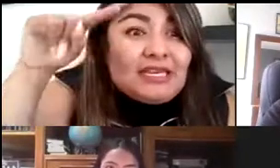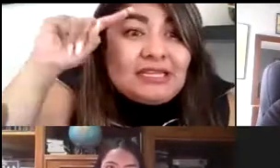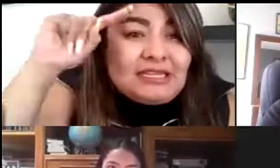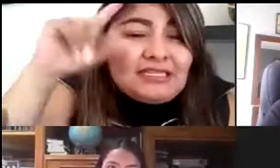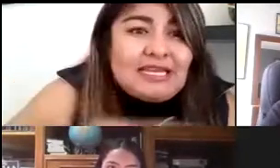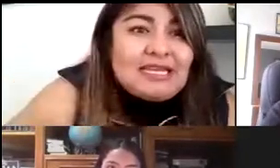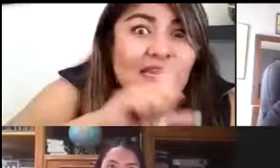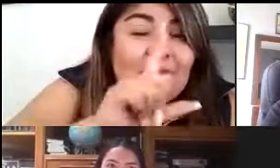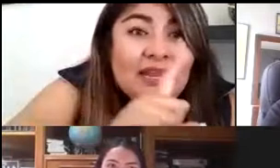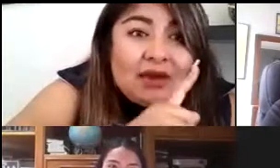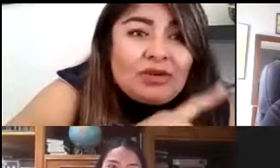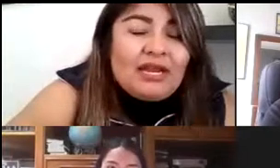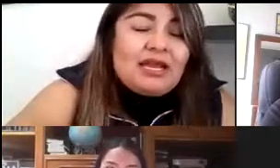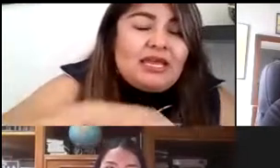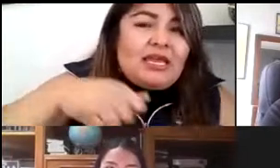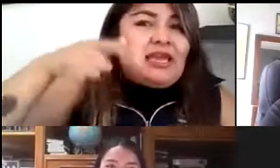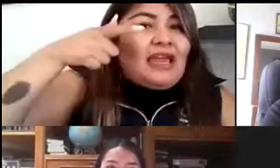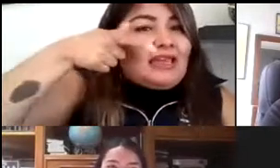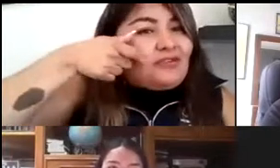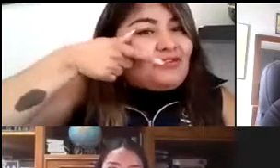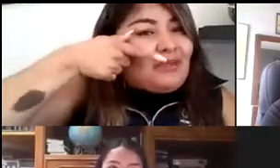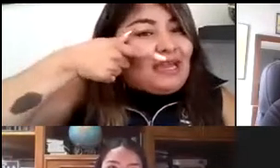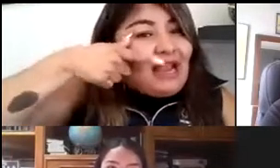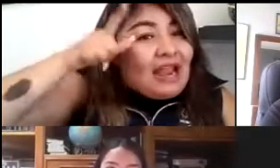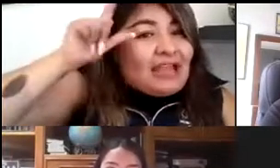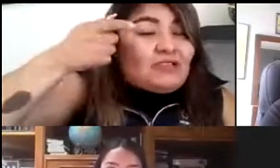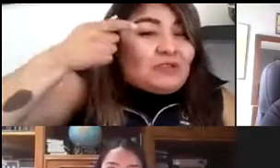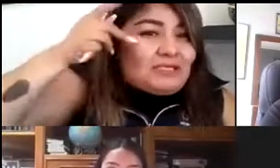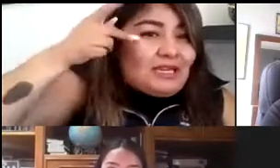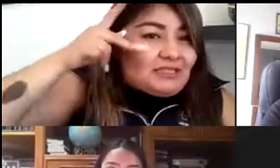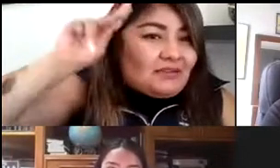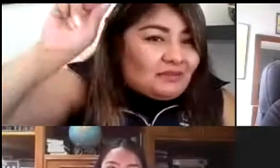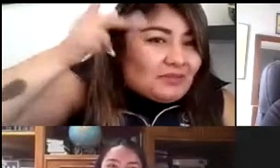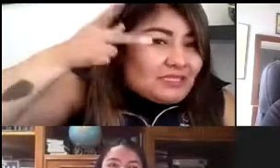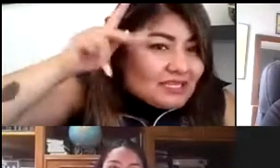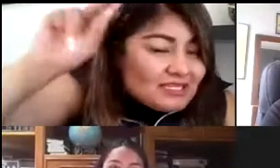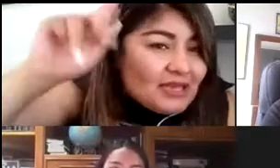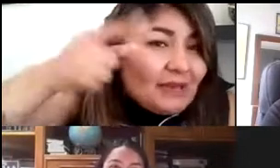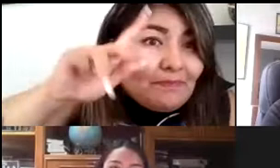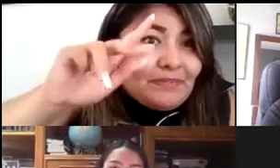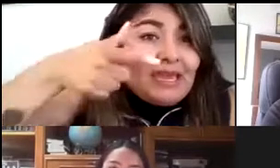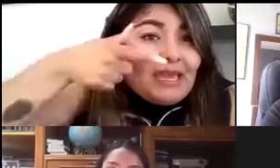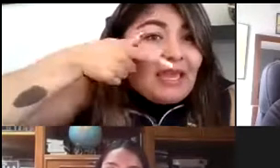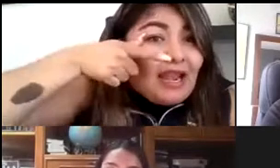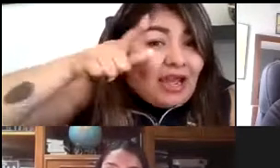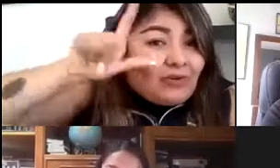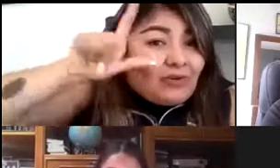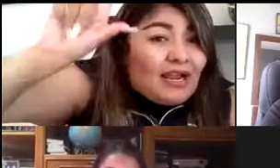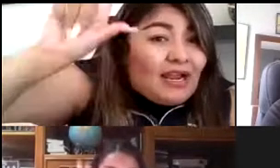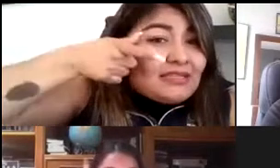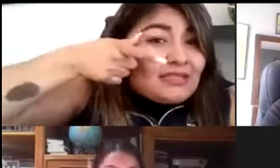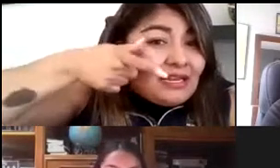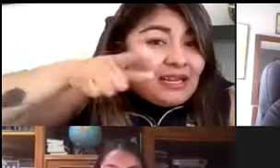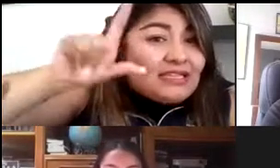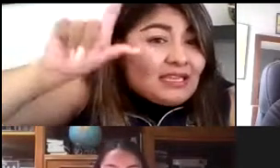pestañas gigantes, se llama Laura, y a ella su firma era, estas pestañas, ¿no? Y ella, Laura,